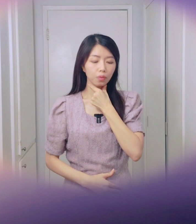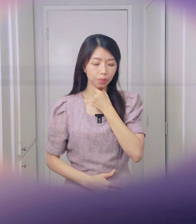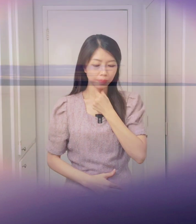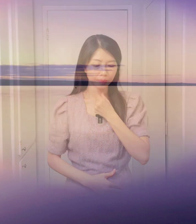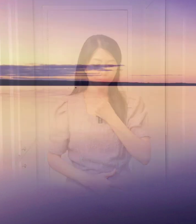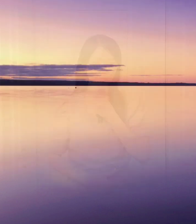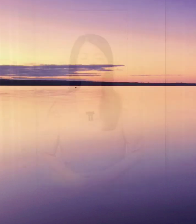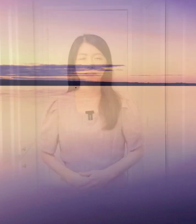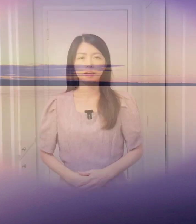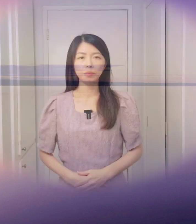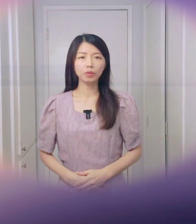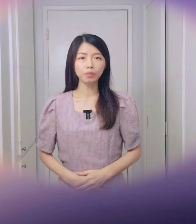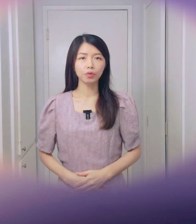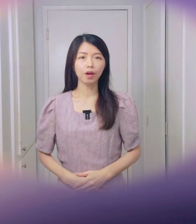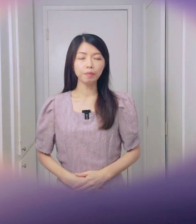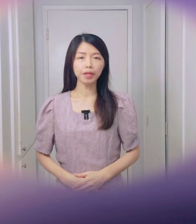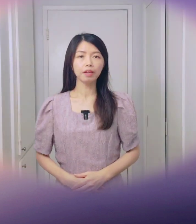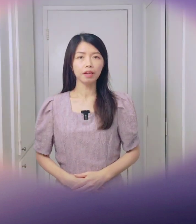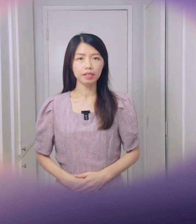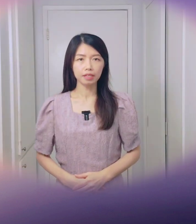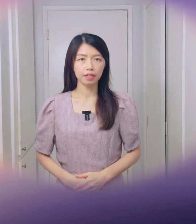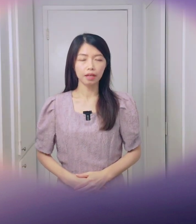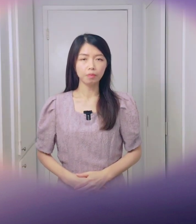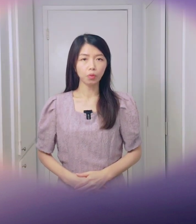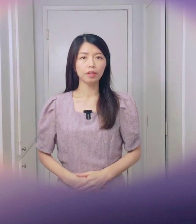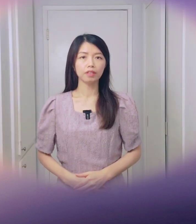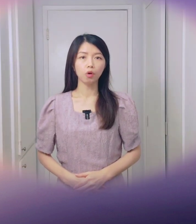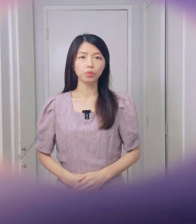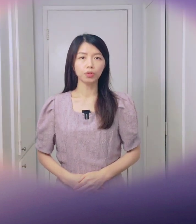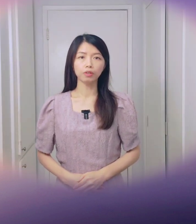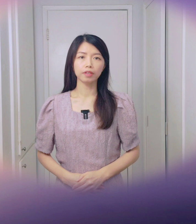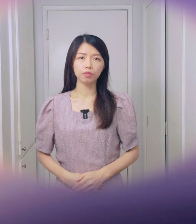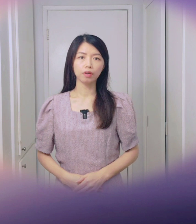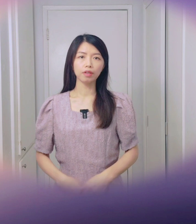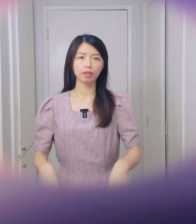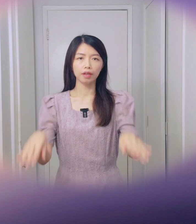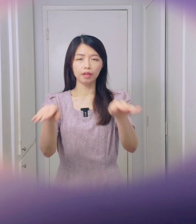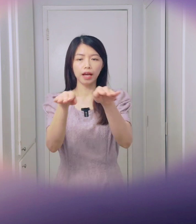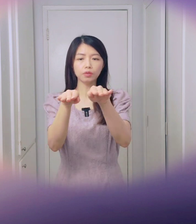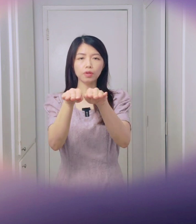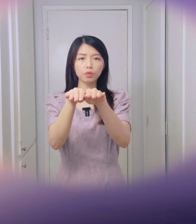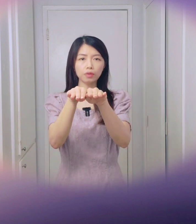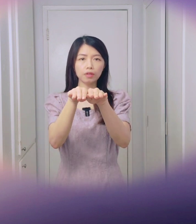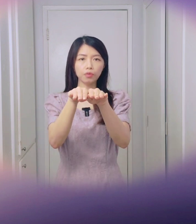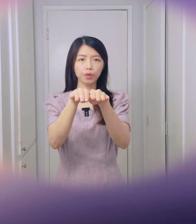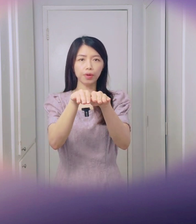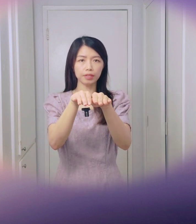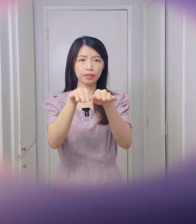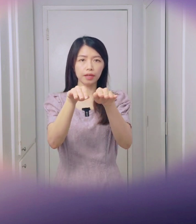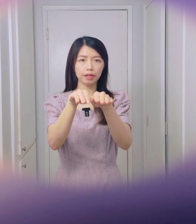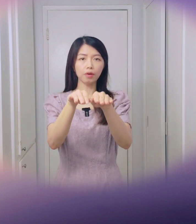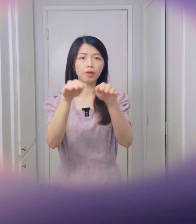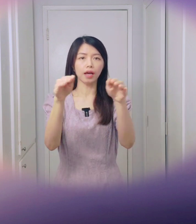따라가오. 모든 물과 피를 흘리신 모든 전부 이런 뜻의 수어는 양손을 손등을 위로